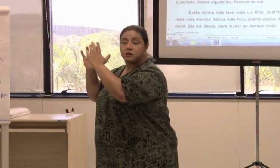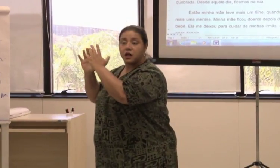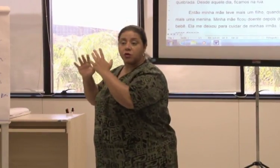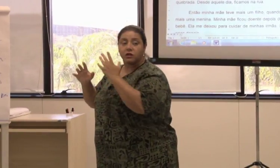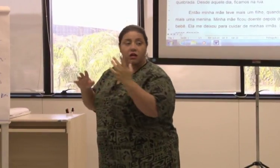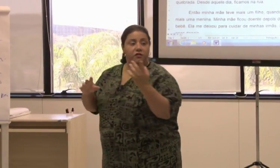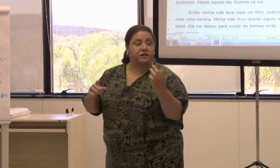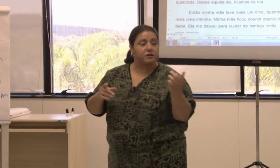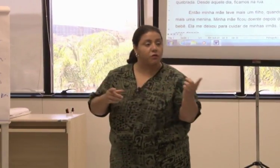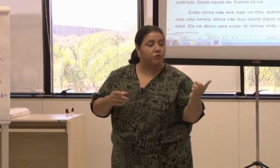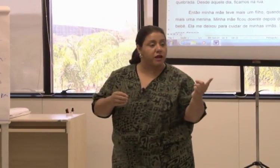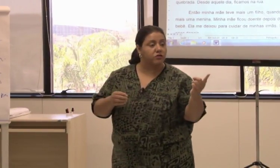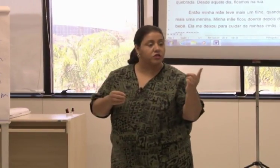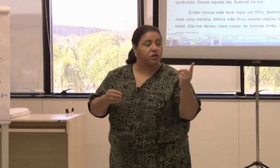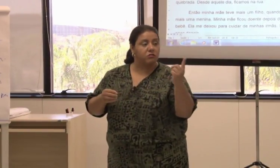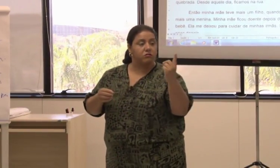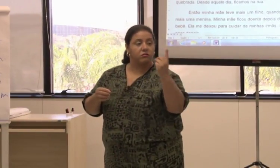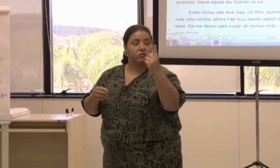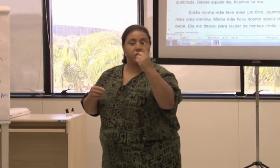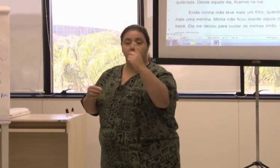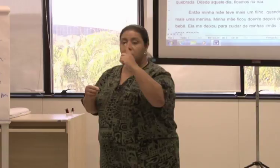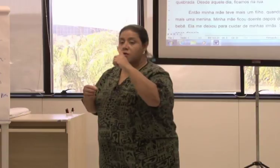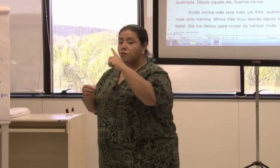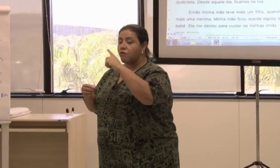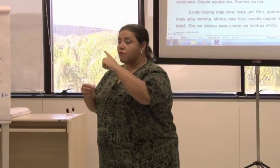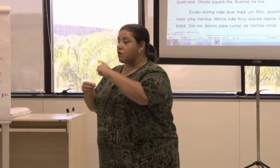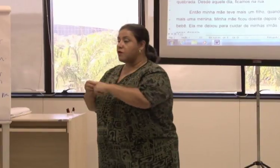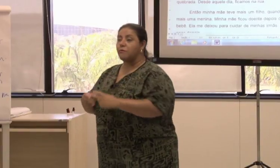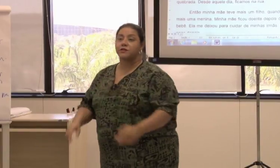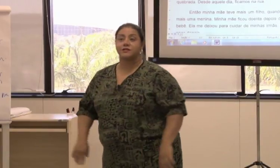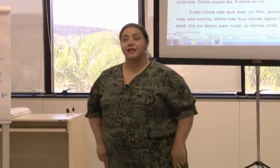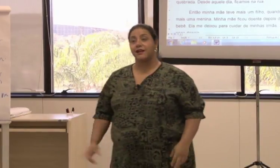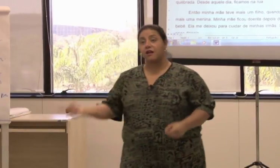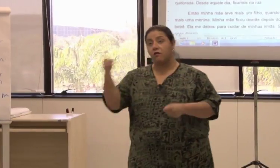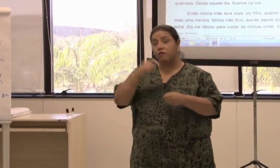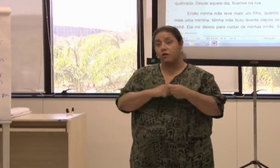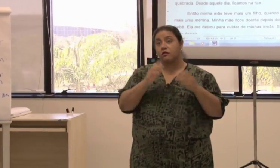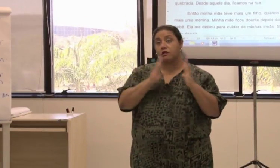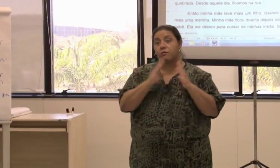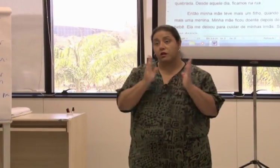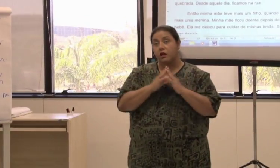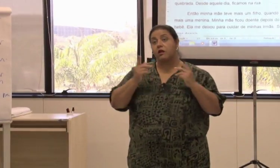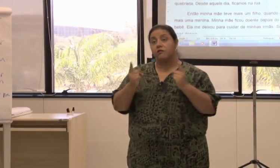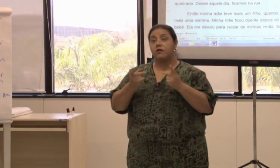Eu tenho que fazer um movimento de... Não posso fazer.